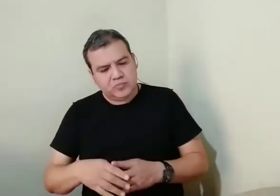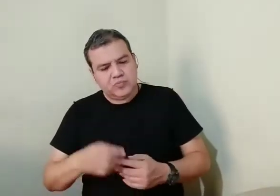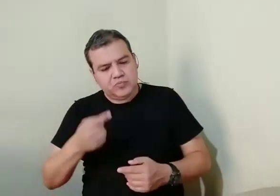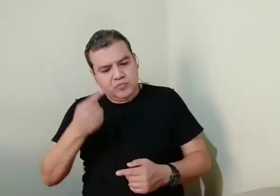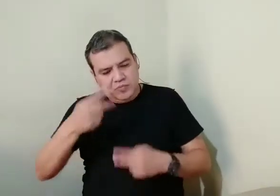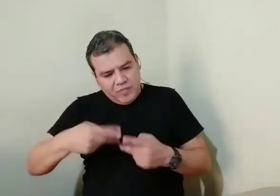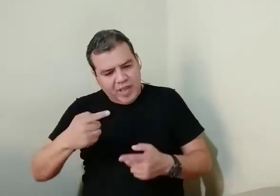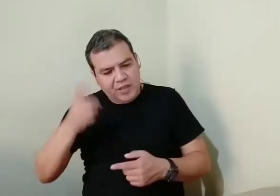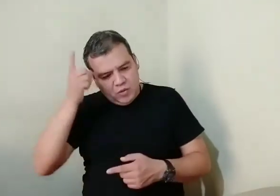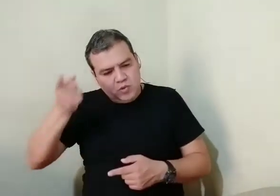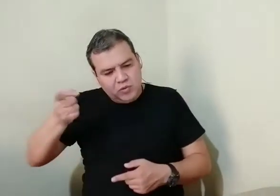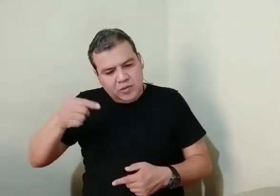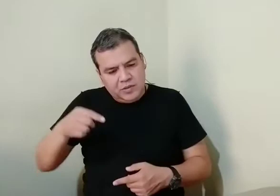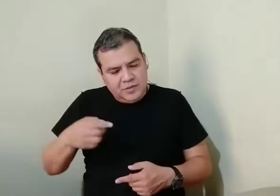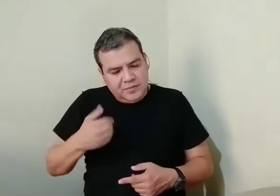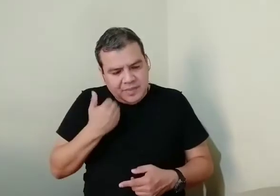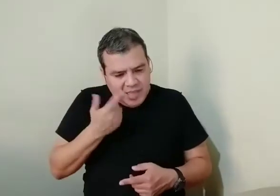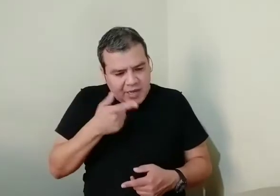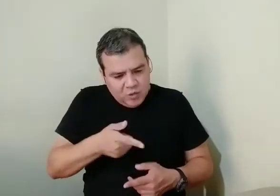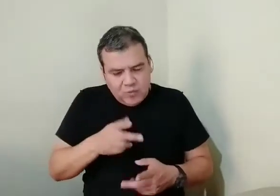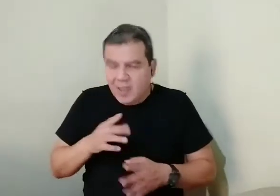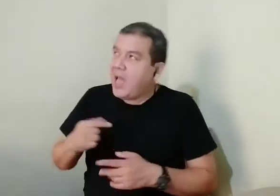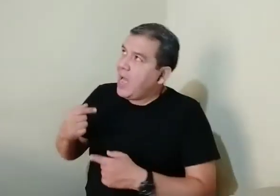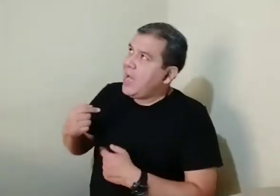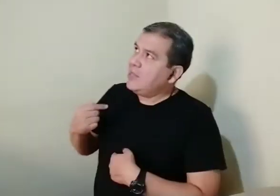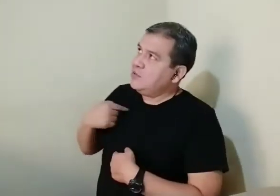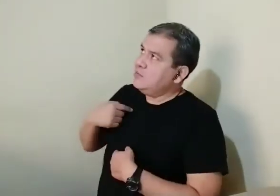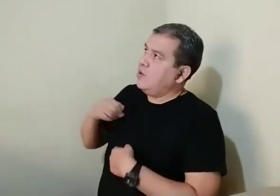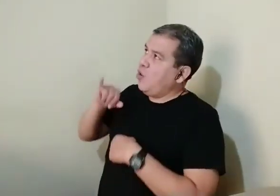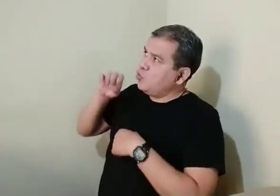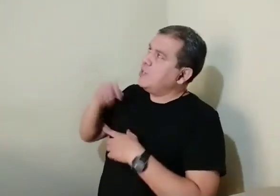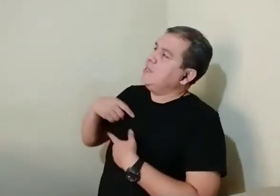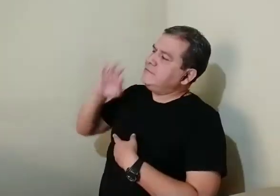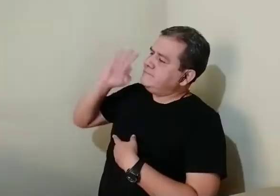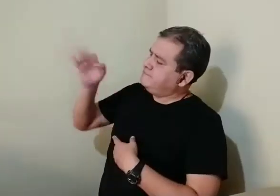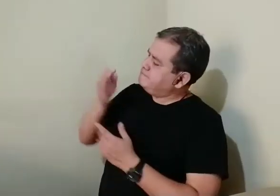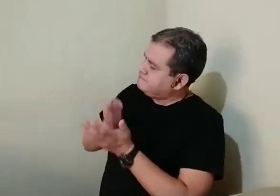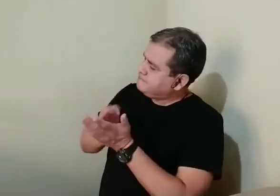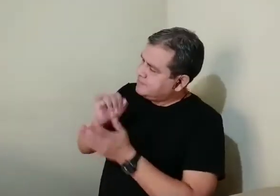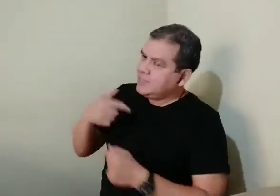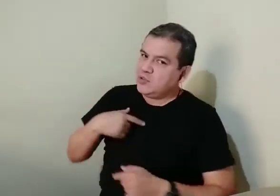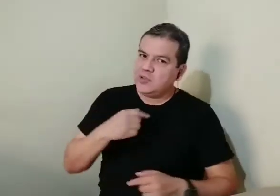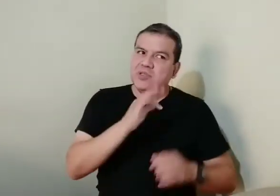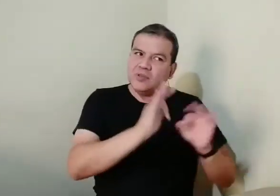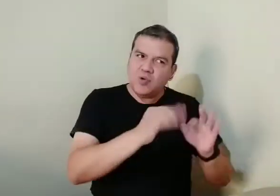que ocurriría, ellos hicieron fielmente todo lo que se les indicó.